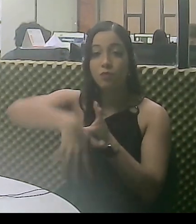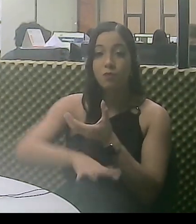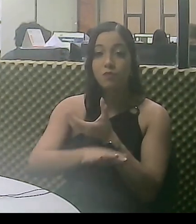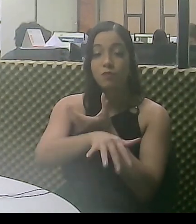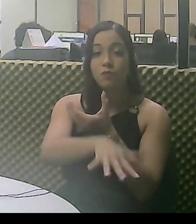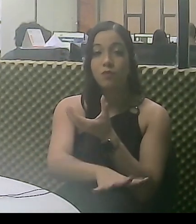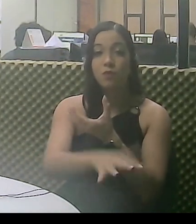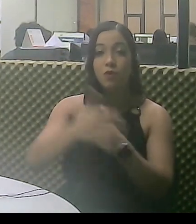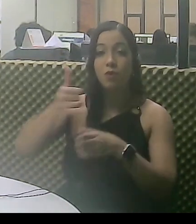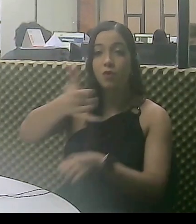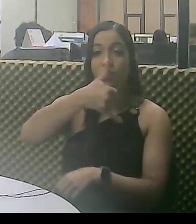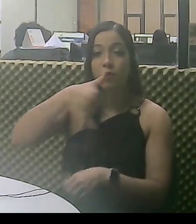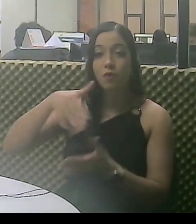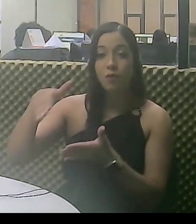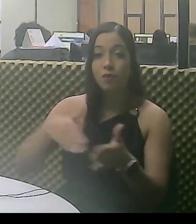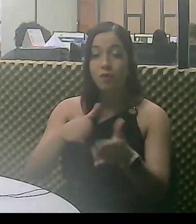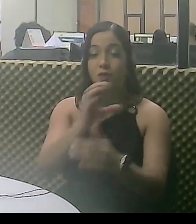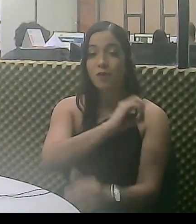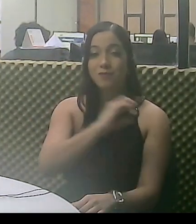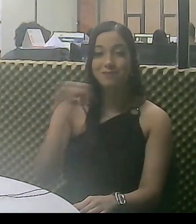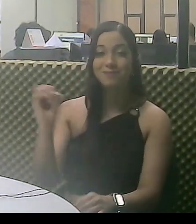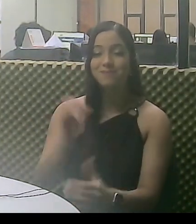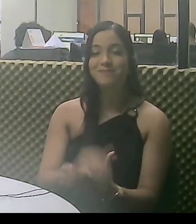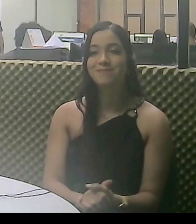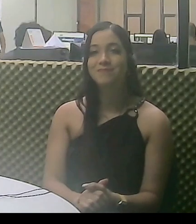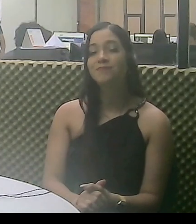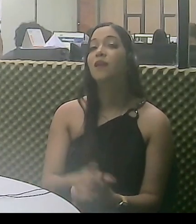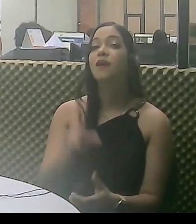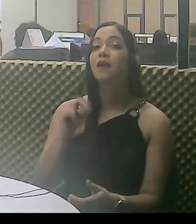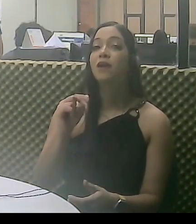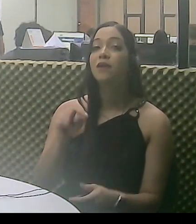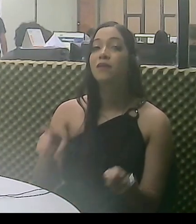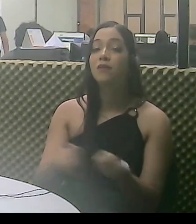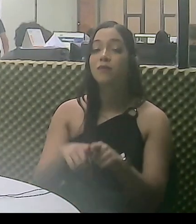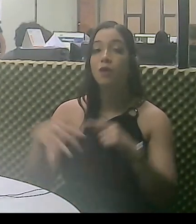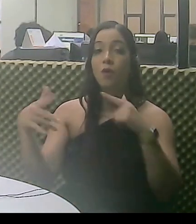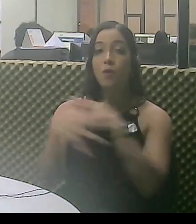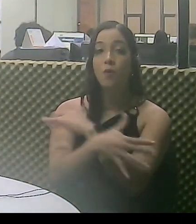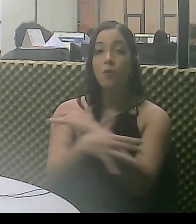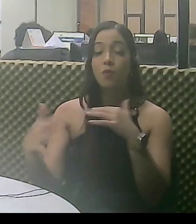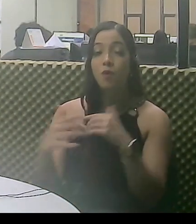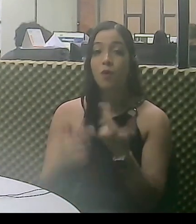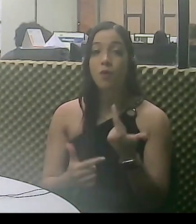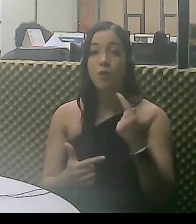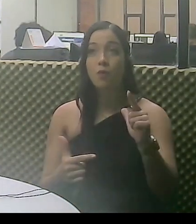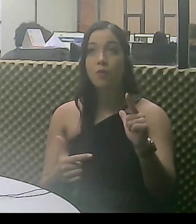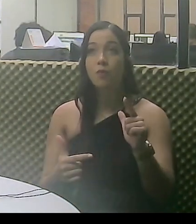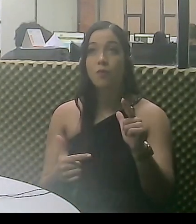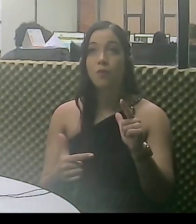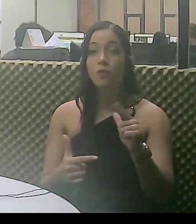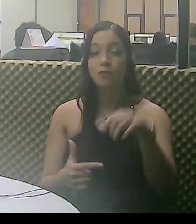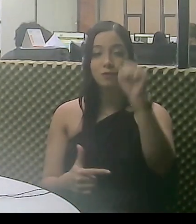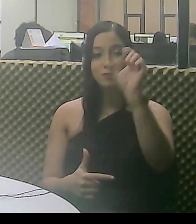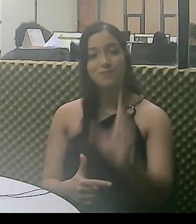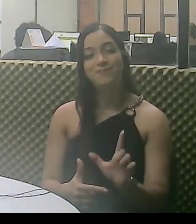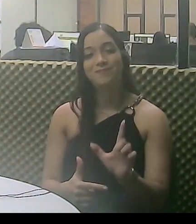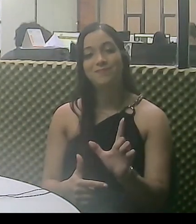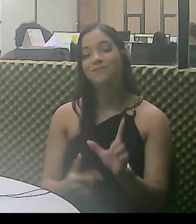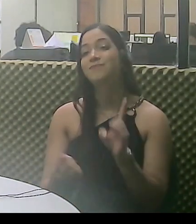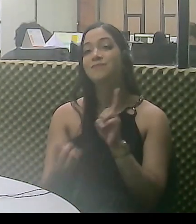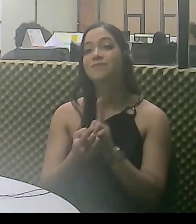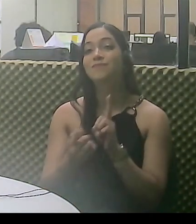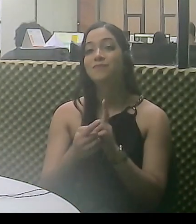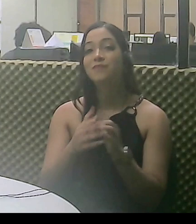no Córrego do Óleo, na Zona Oeste. Um coletor tronco na Avenida Rondon Pacheco e outro na Zona Sul, atendendo